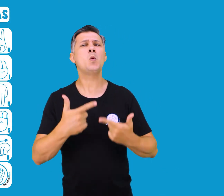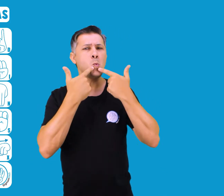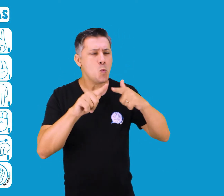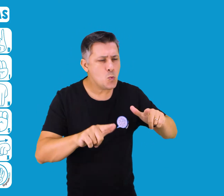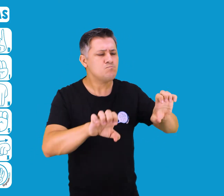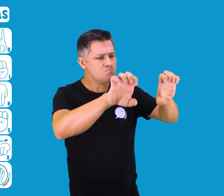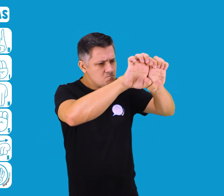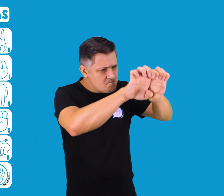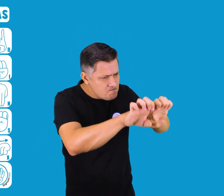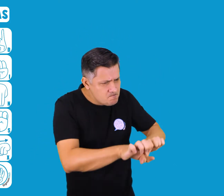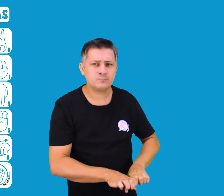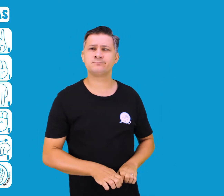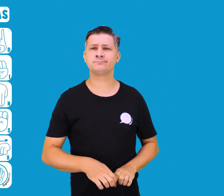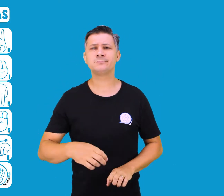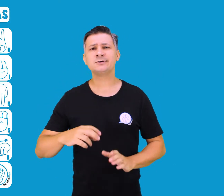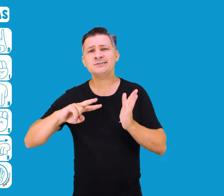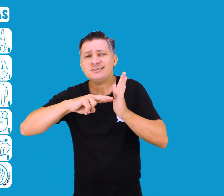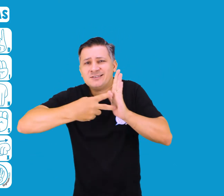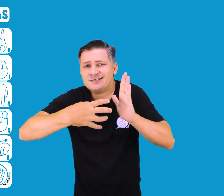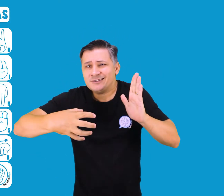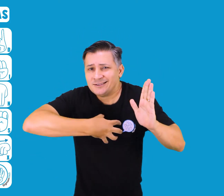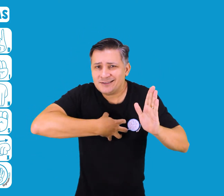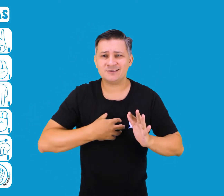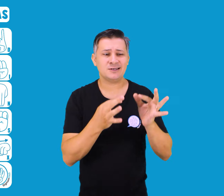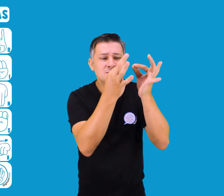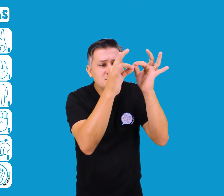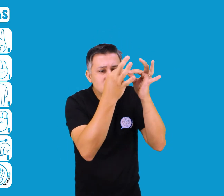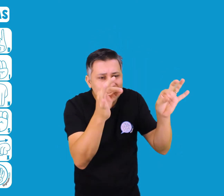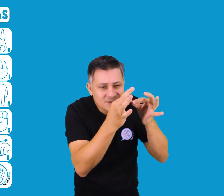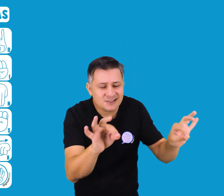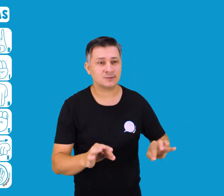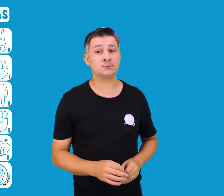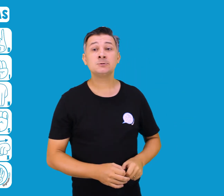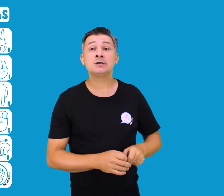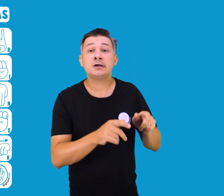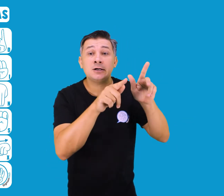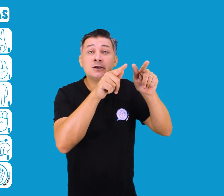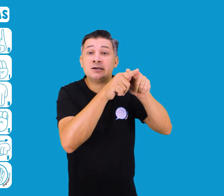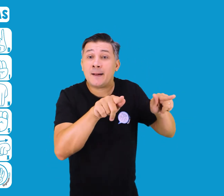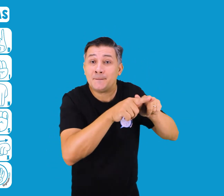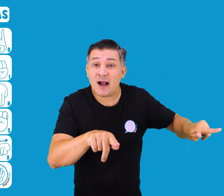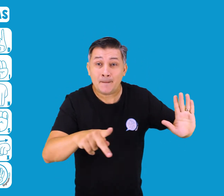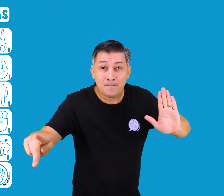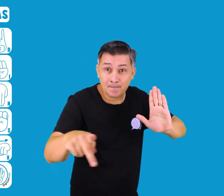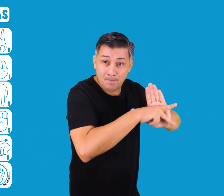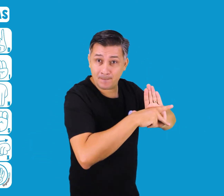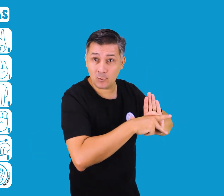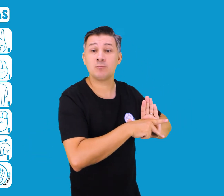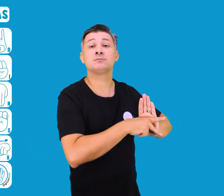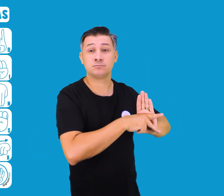de sinais, e sim uma língua estruturada, com estrutura semântica, sintaxe